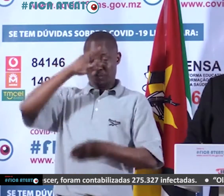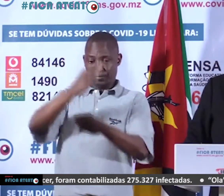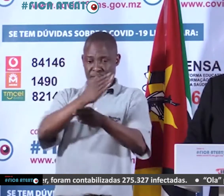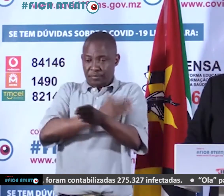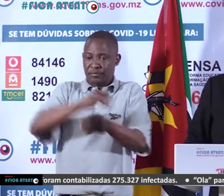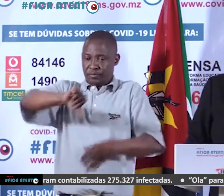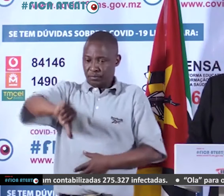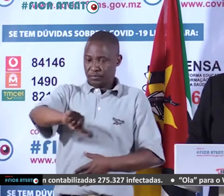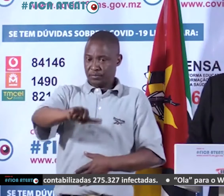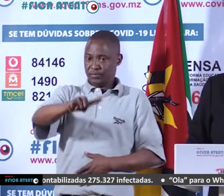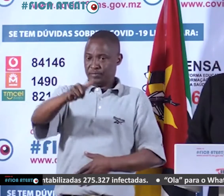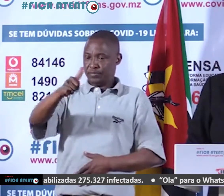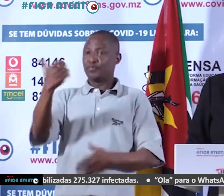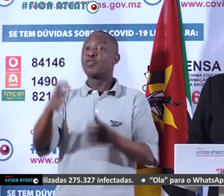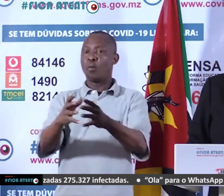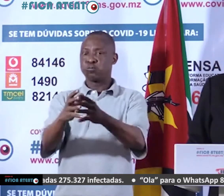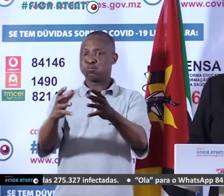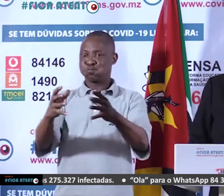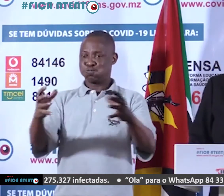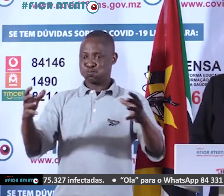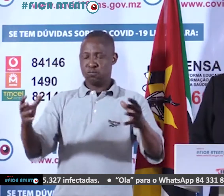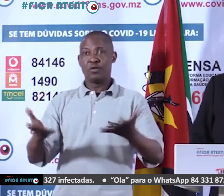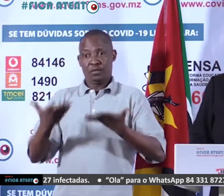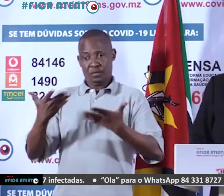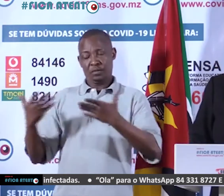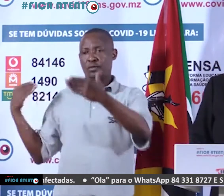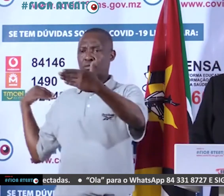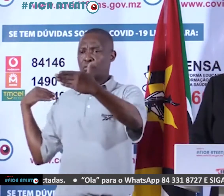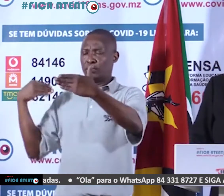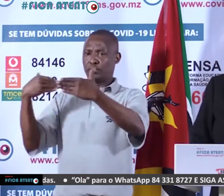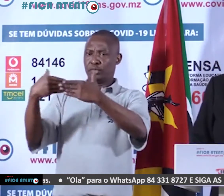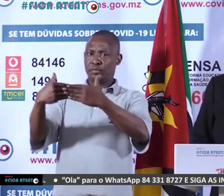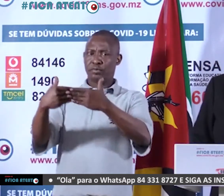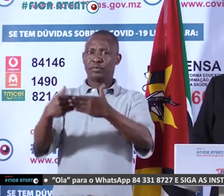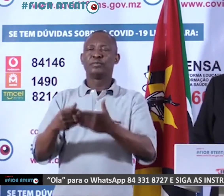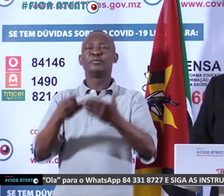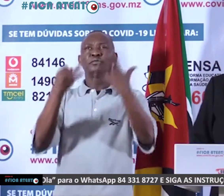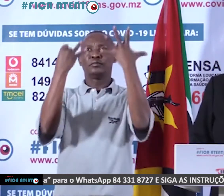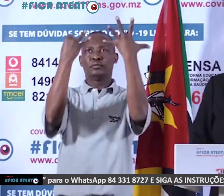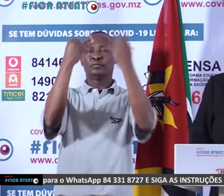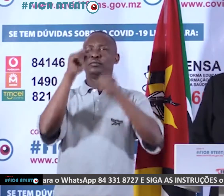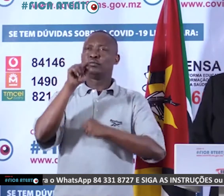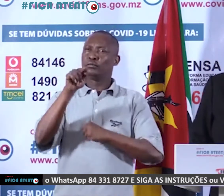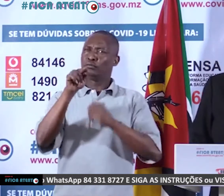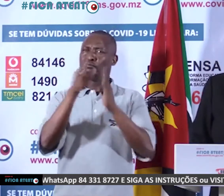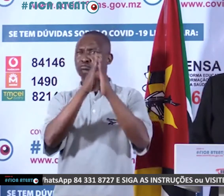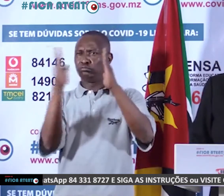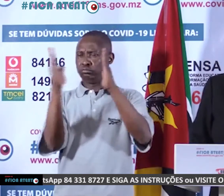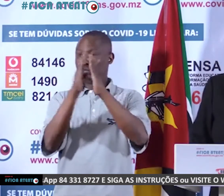infecção prévia de Covid-19. E neste momento contamos com 7.395 pessoas, dos